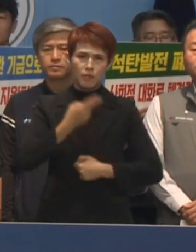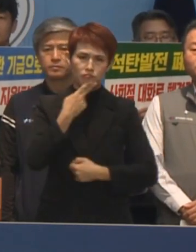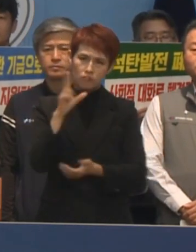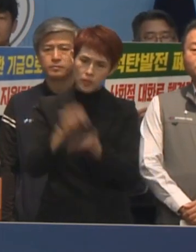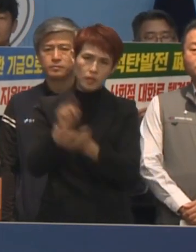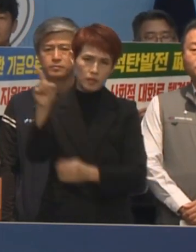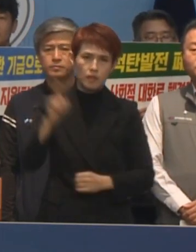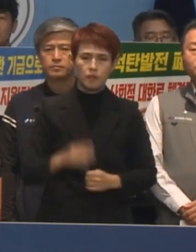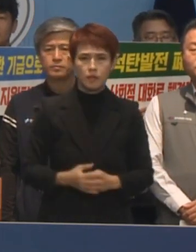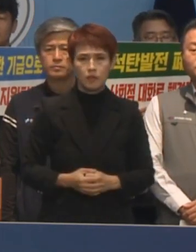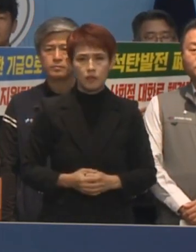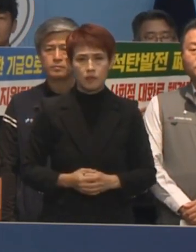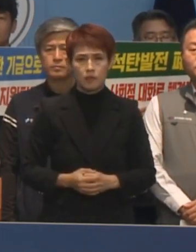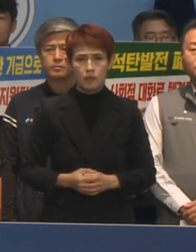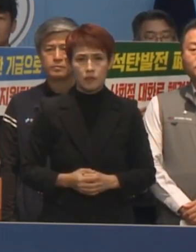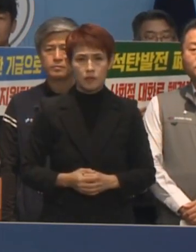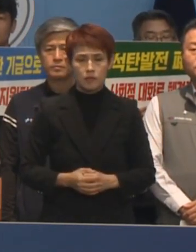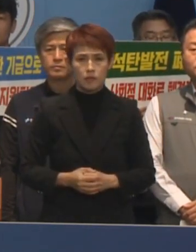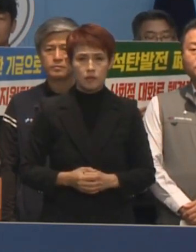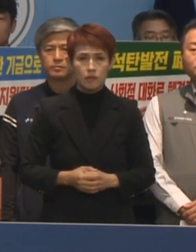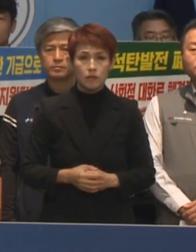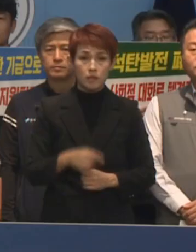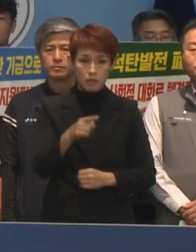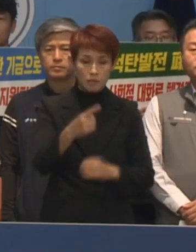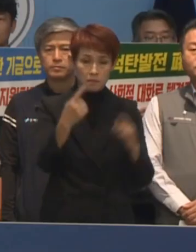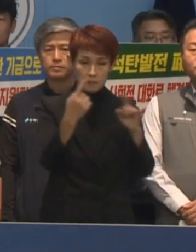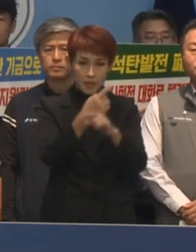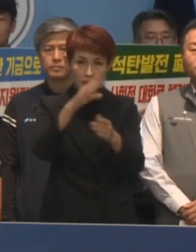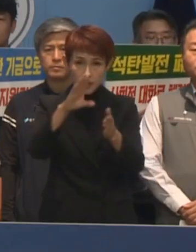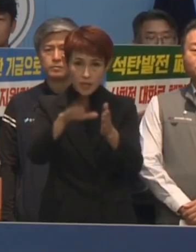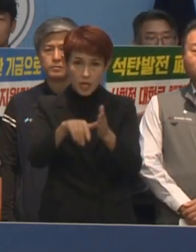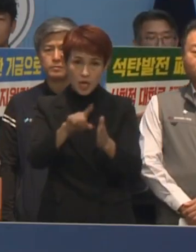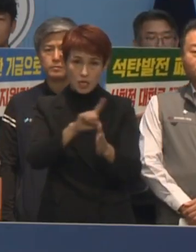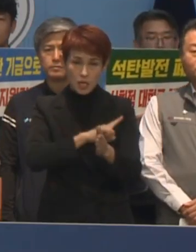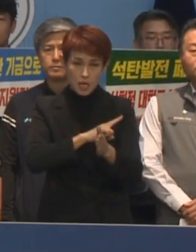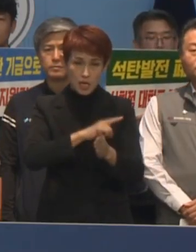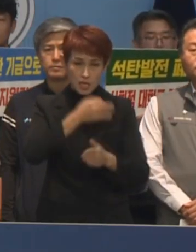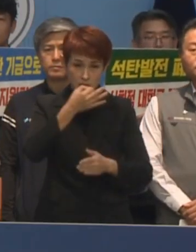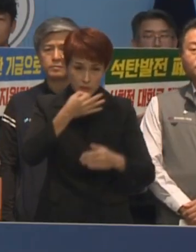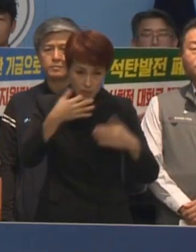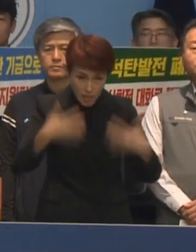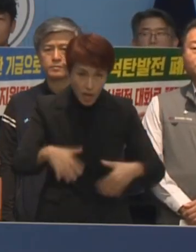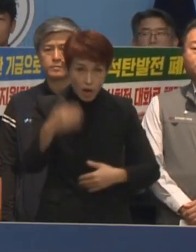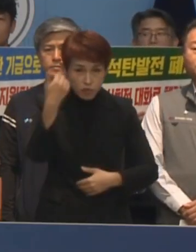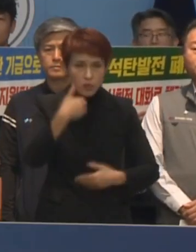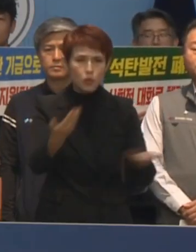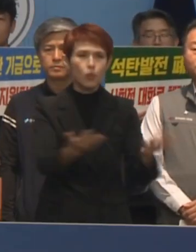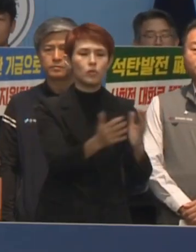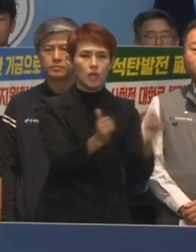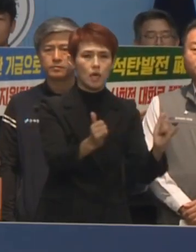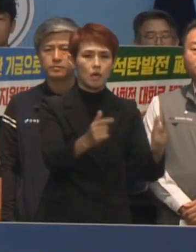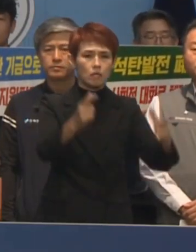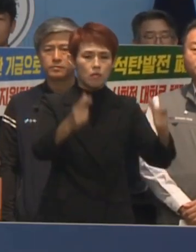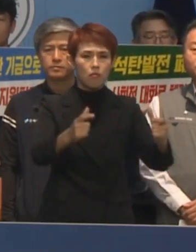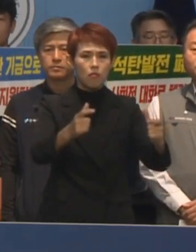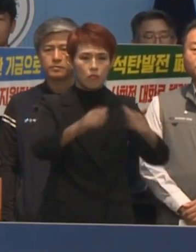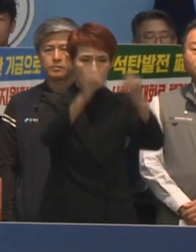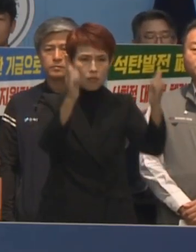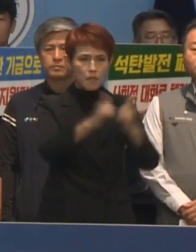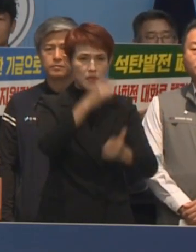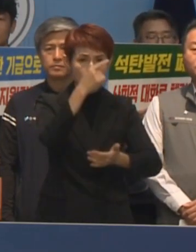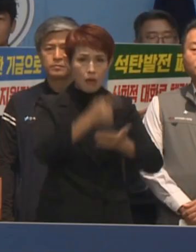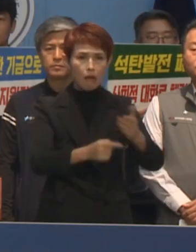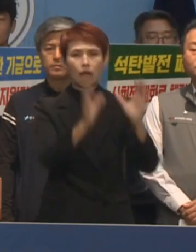있습니다. 이는 전환 과정에서 가장 취약한 계층인 노동자와 지역사회의 피해를 전가하는